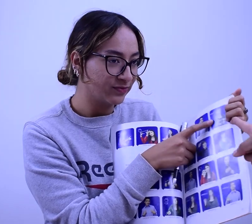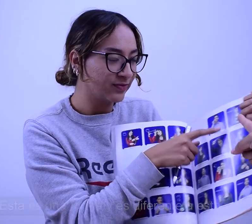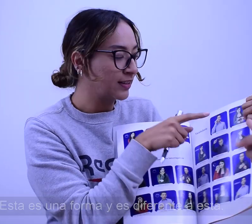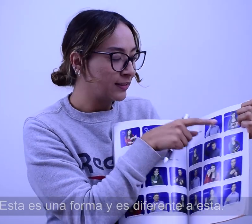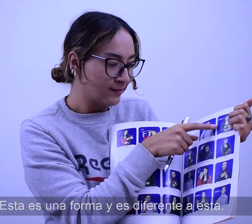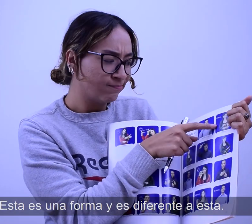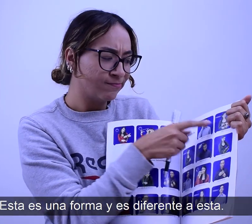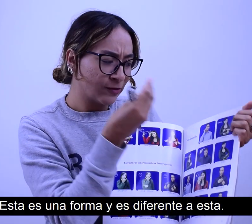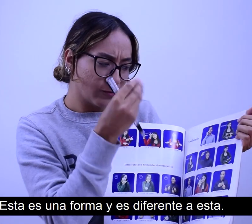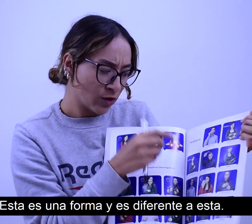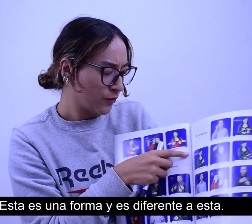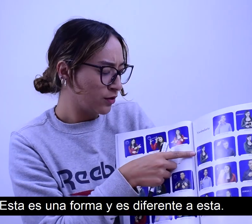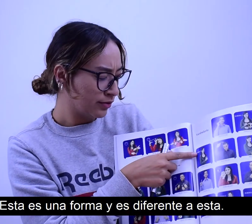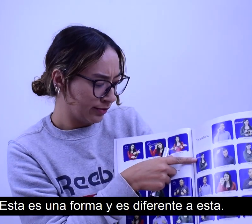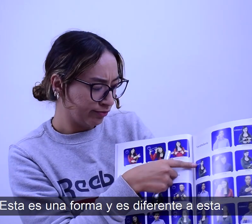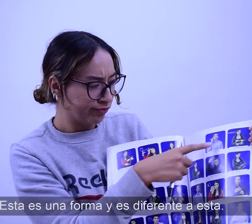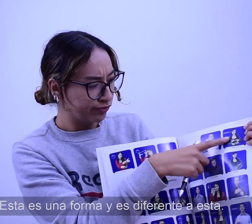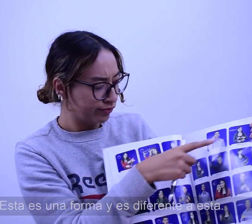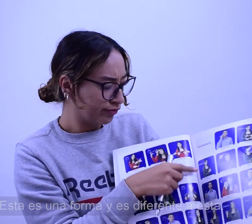Esta es una forma y es diferente a esta